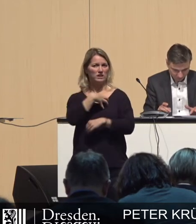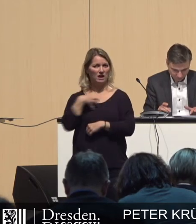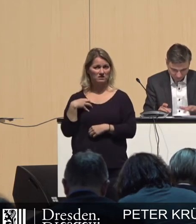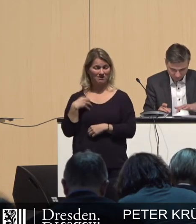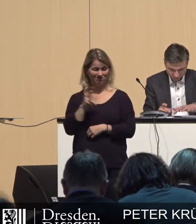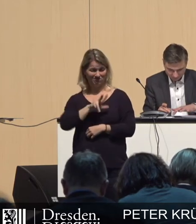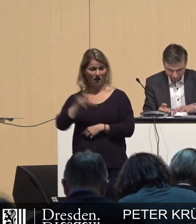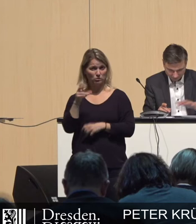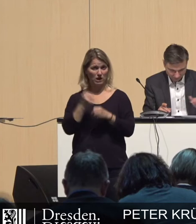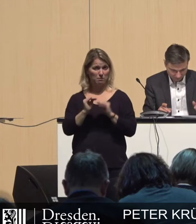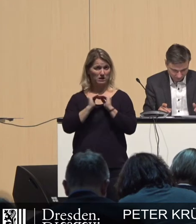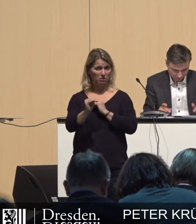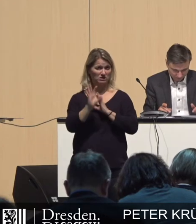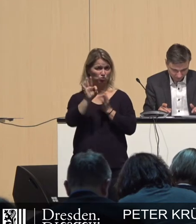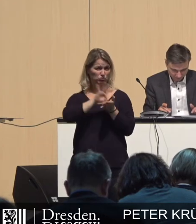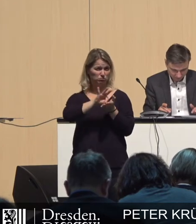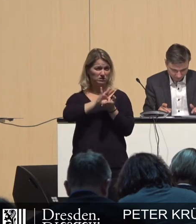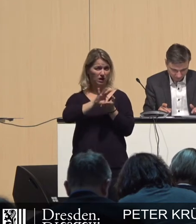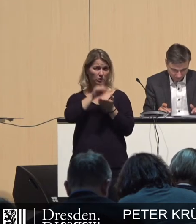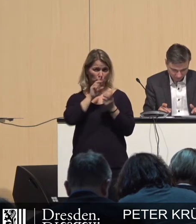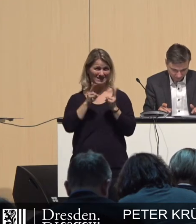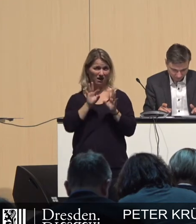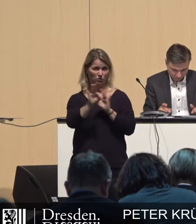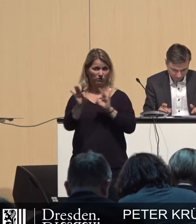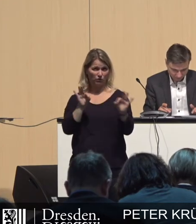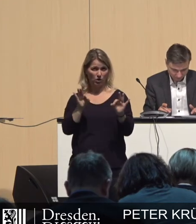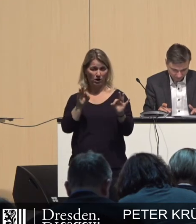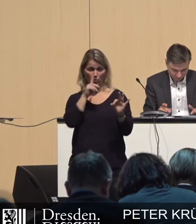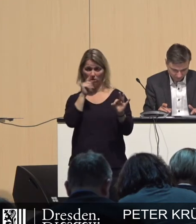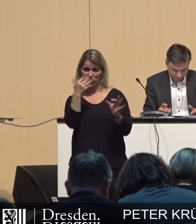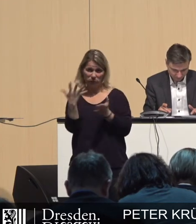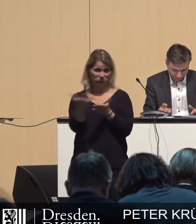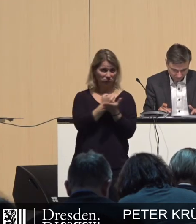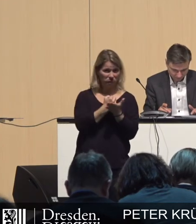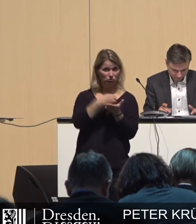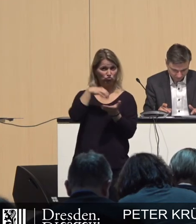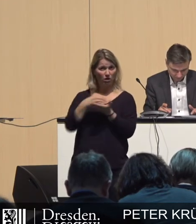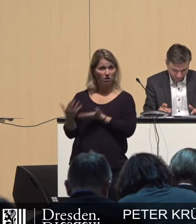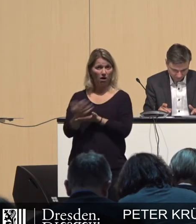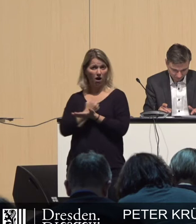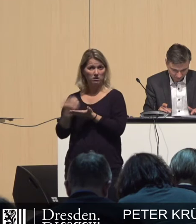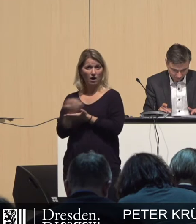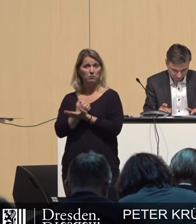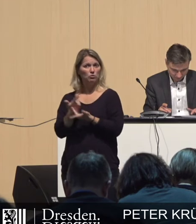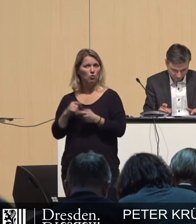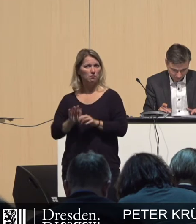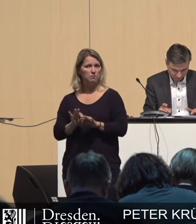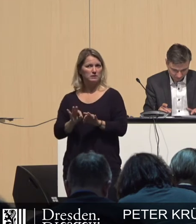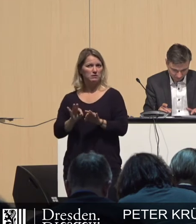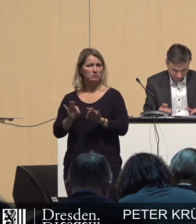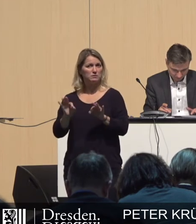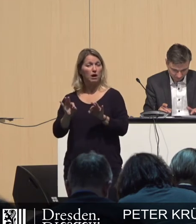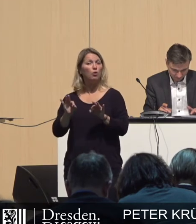bezahlte Arbeitsplätze bleiben erhalten. Die finanziellen Einnahmen und Verwendungsmöglichkeiten der Stadt werden weiter verbessert und